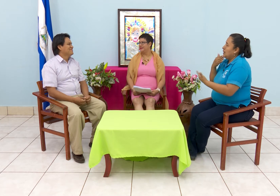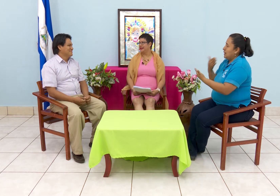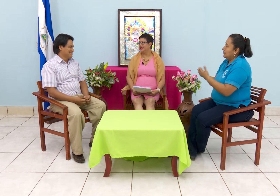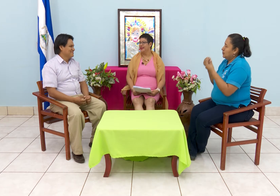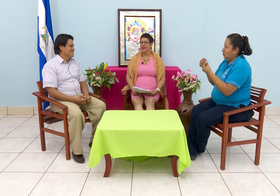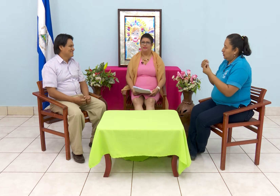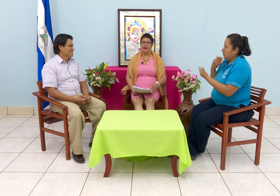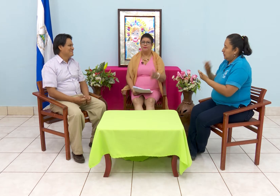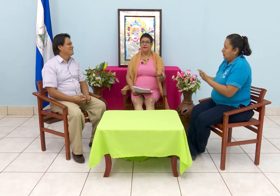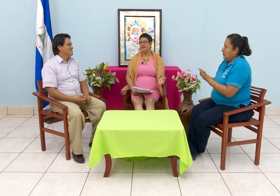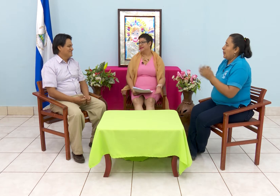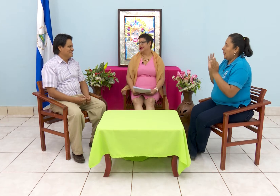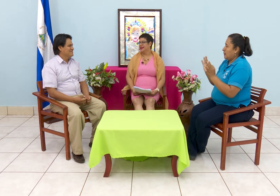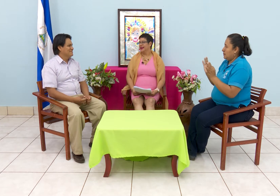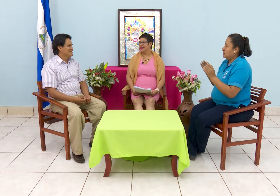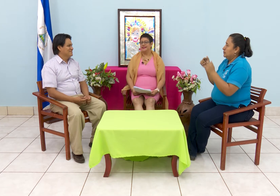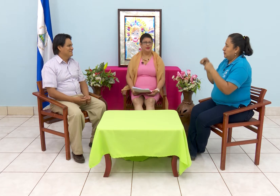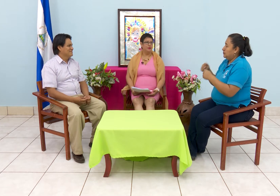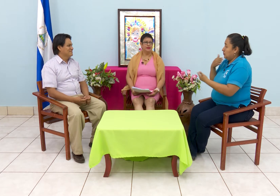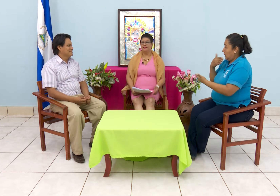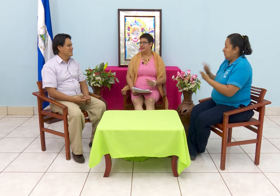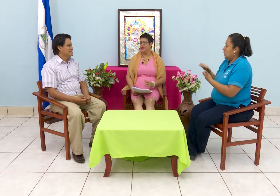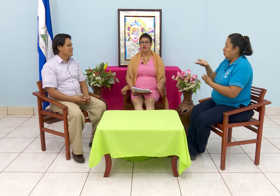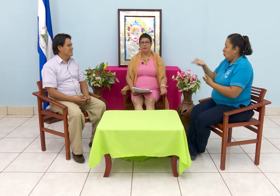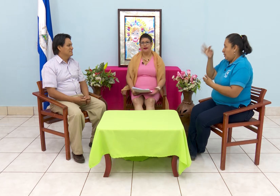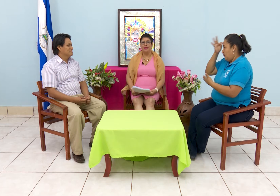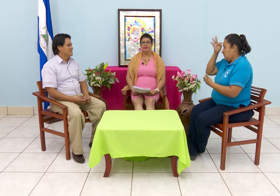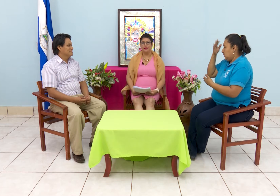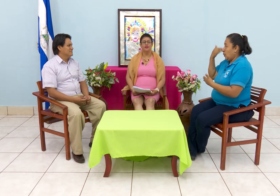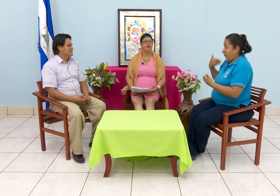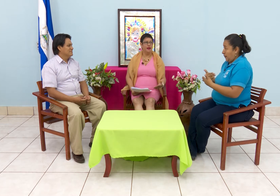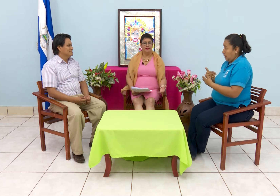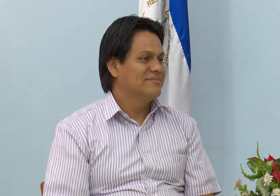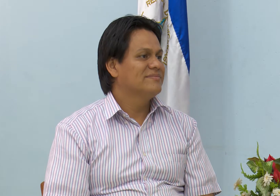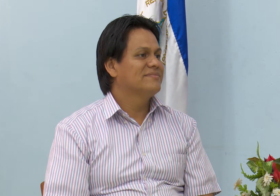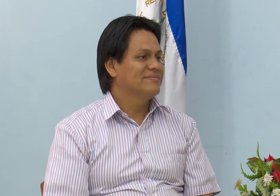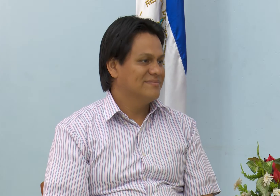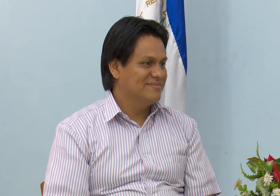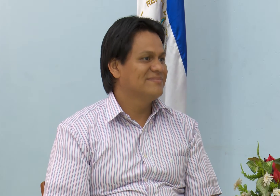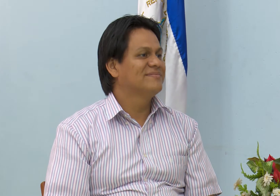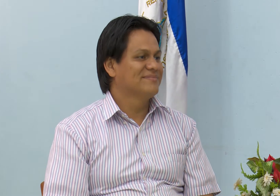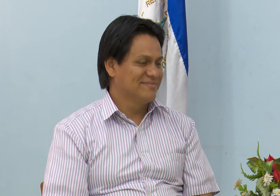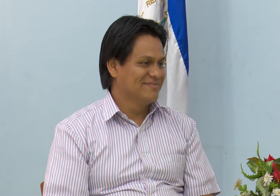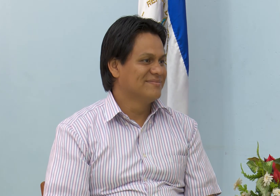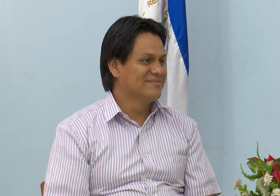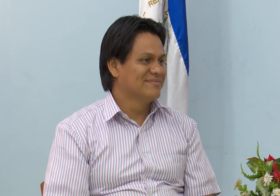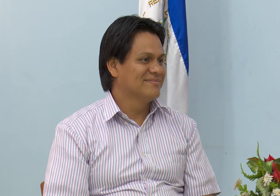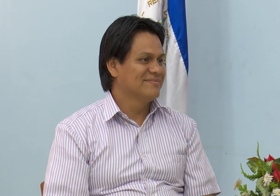¿verdad? Bien, pues agradecemos, ¿verdad?, a Francisco y a Perla, porque nos han hablado bastante sobre lo que